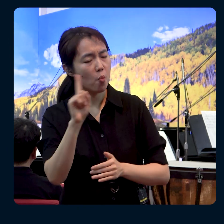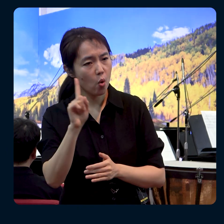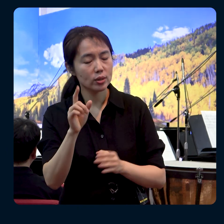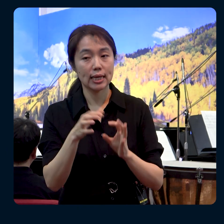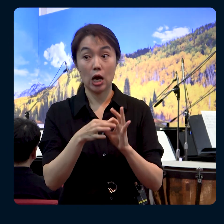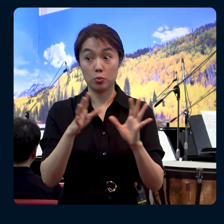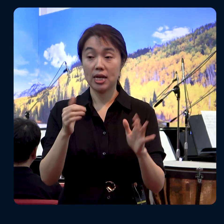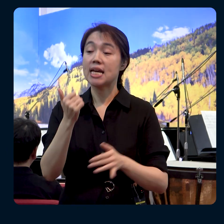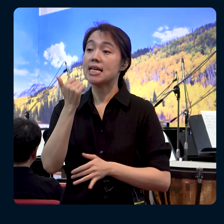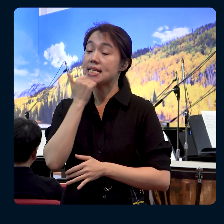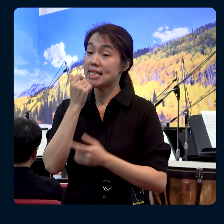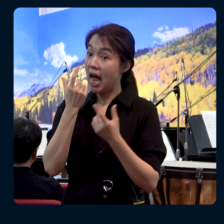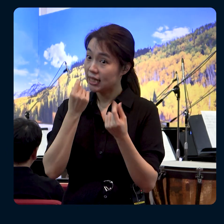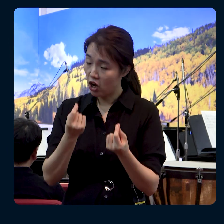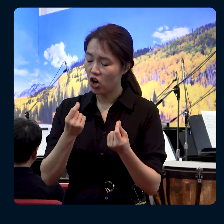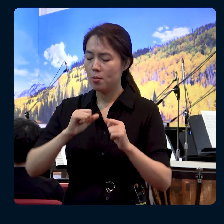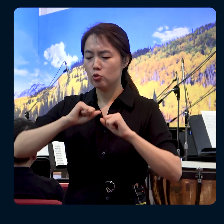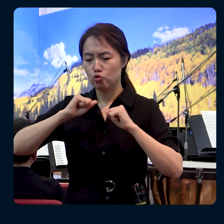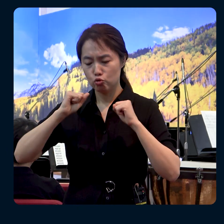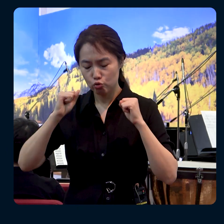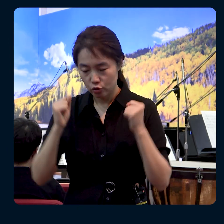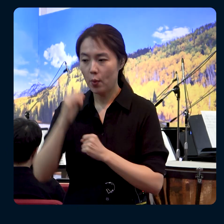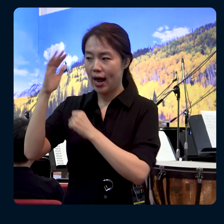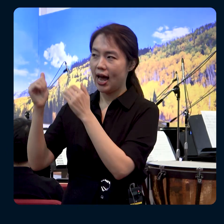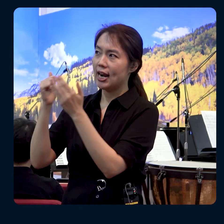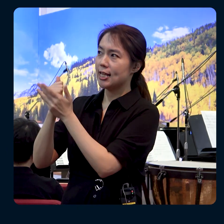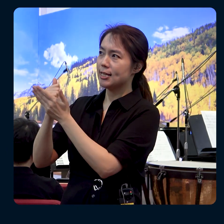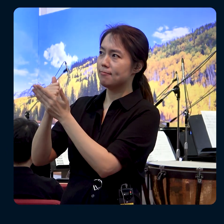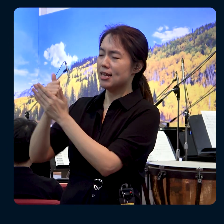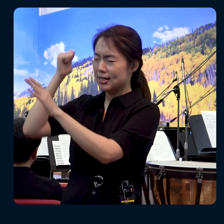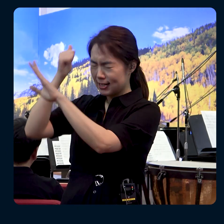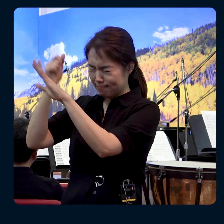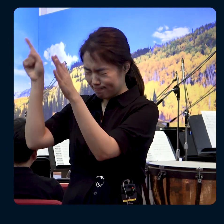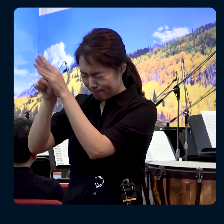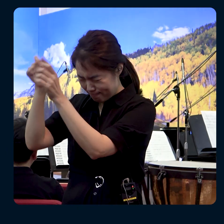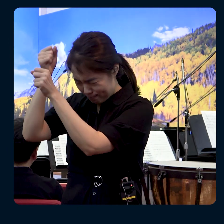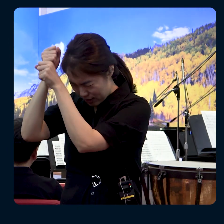그렇게 하나님 말씀에 순종하고 하나님을 끝까지